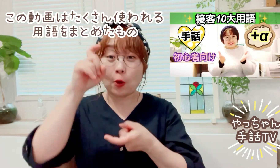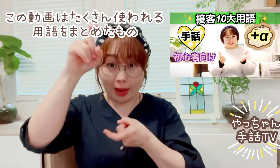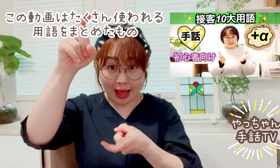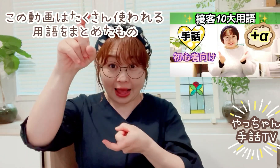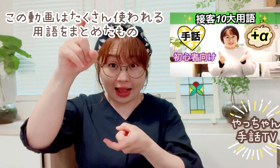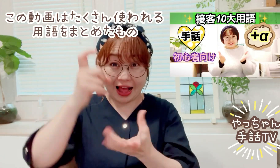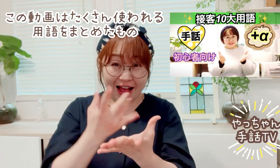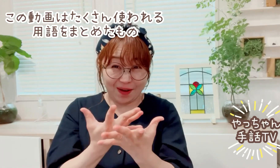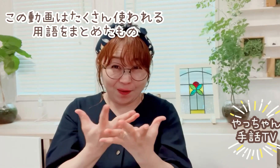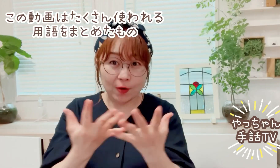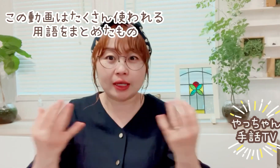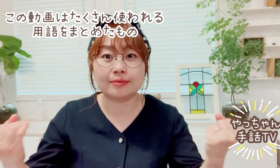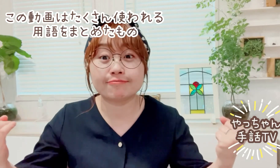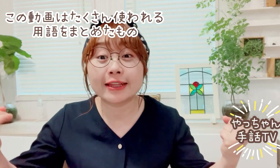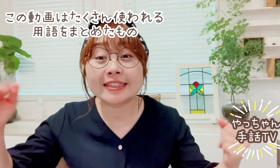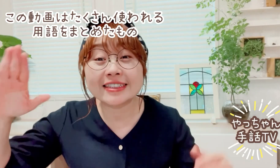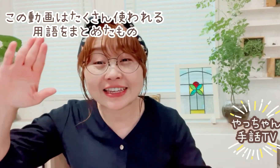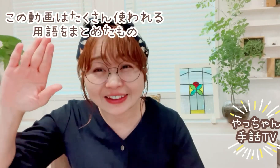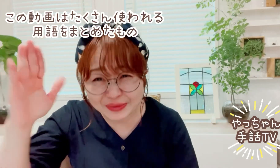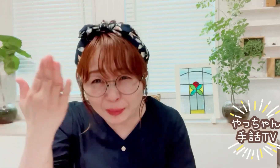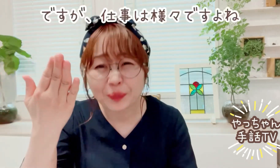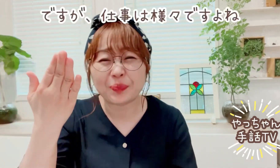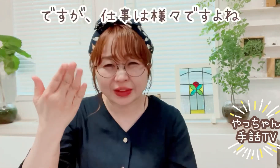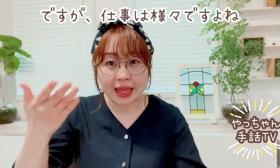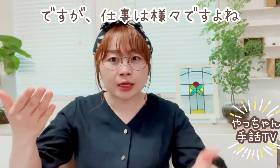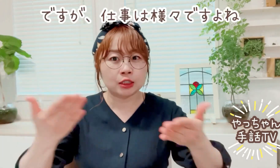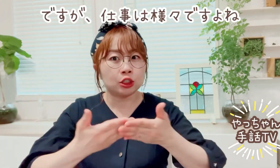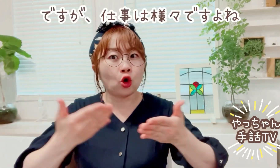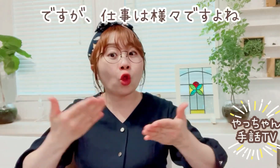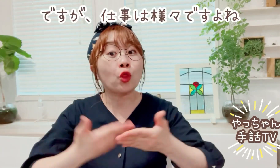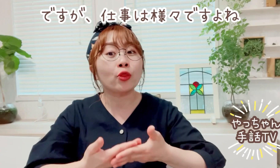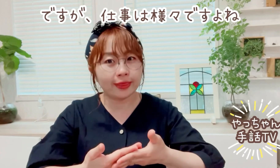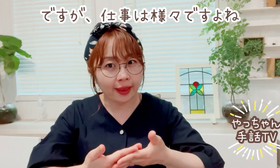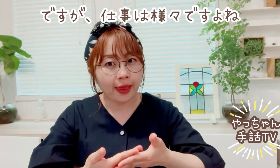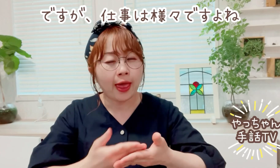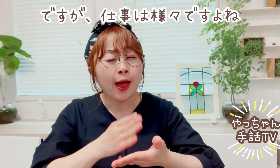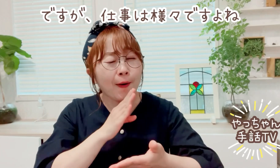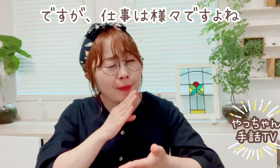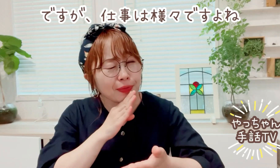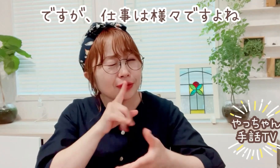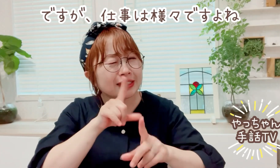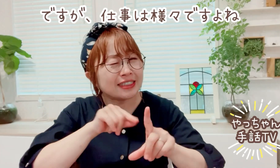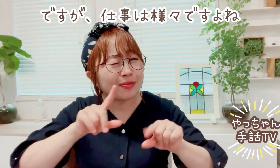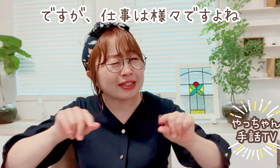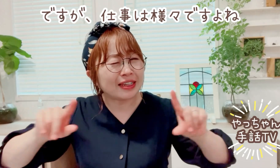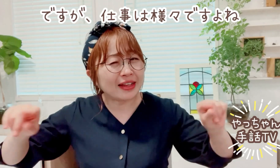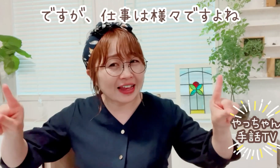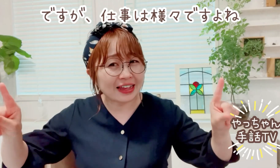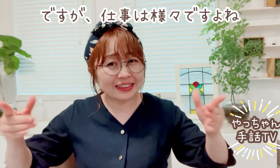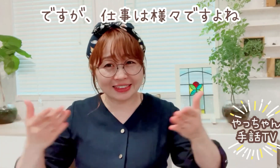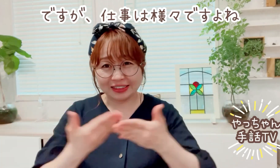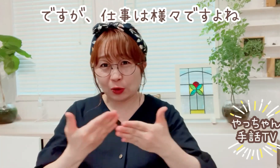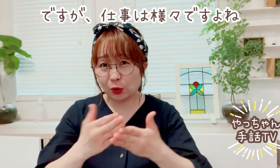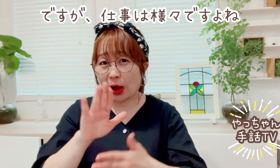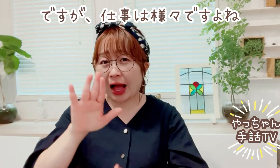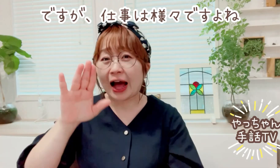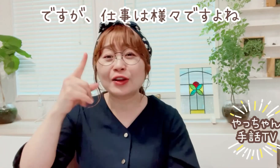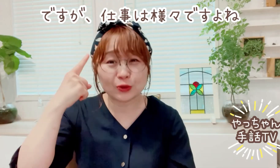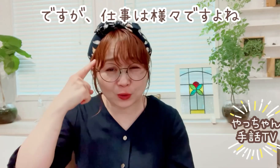葉多いんですけれども、仕事って本当に様々な仕事があると思